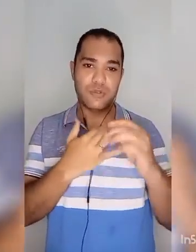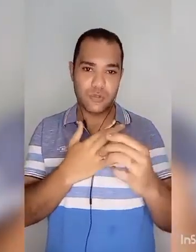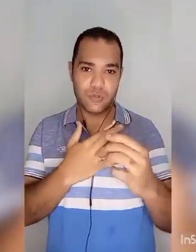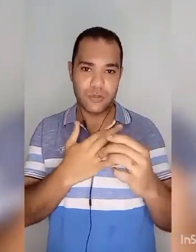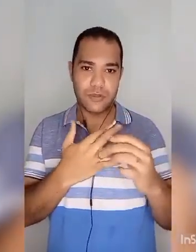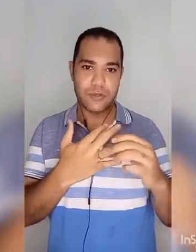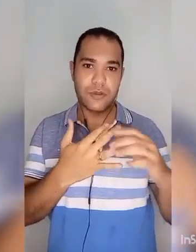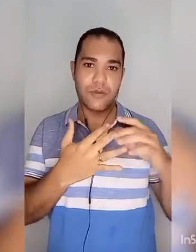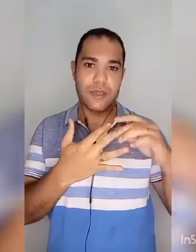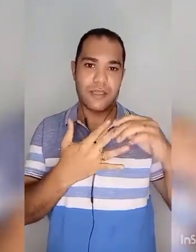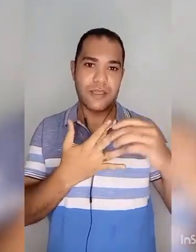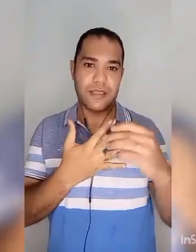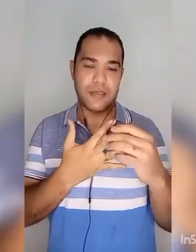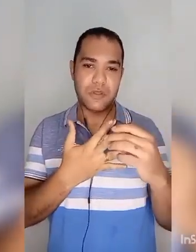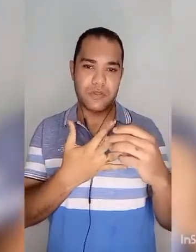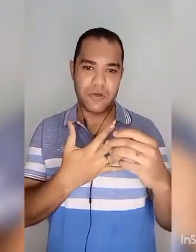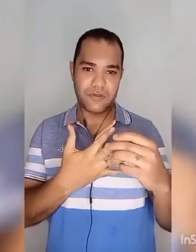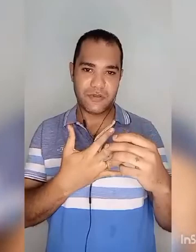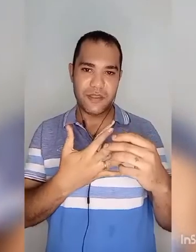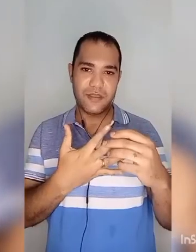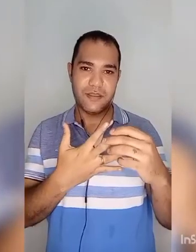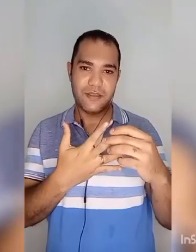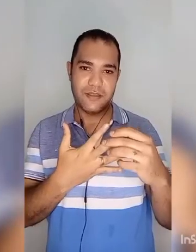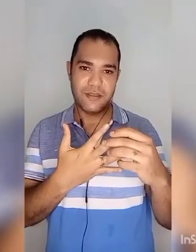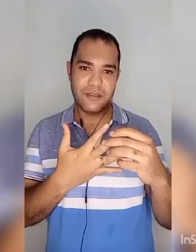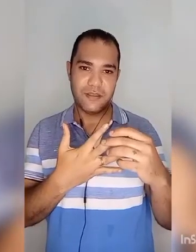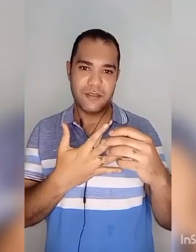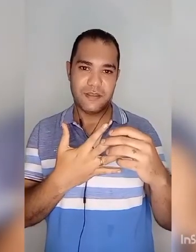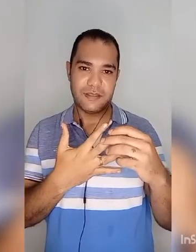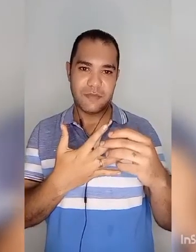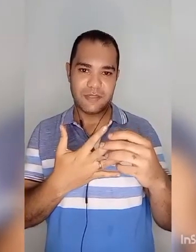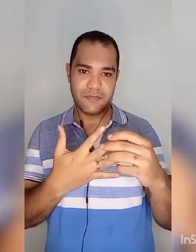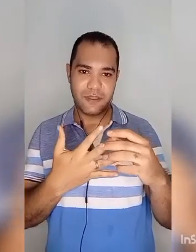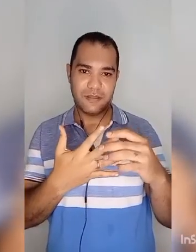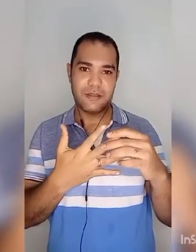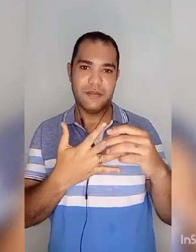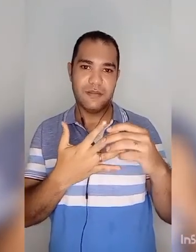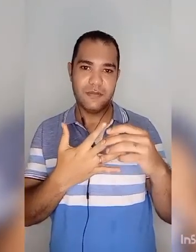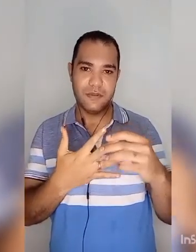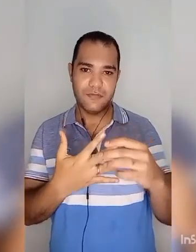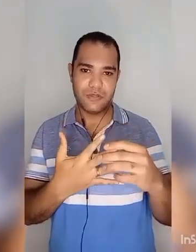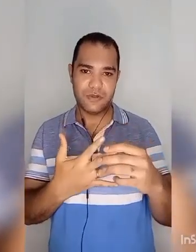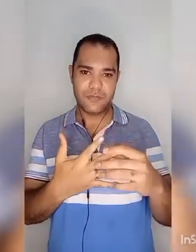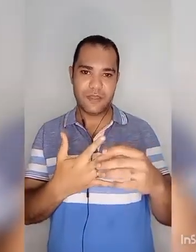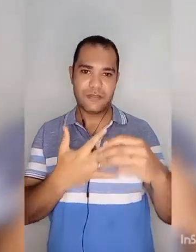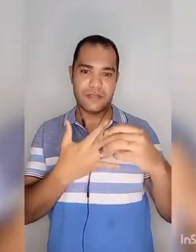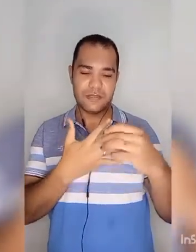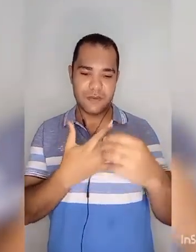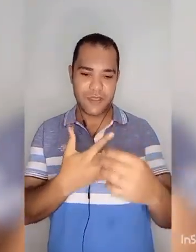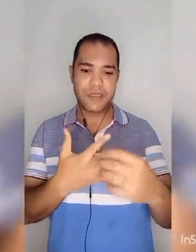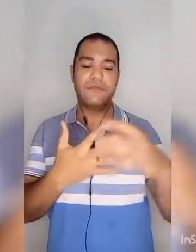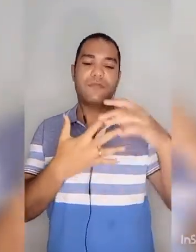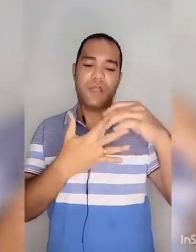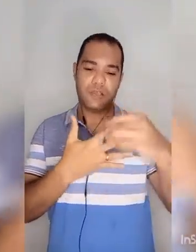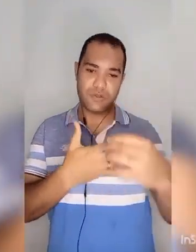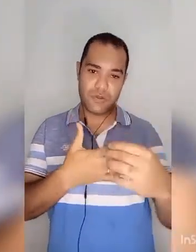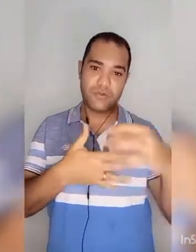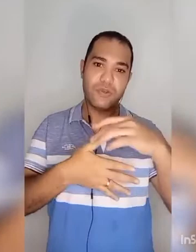الطيور، وبعد كده هنكمل النهارده زي ما اتفقنا الفيديو اللي فات الزواحف والحشرات